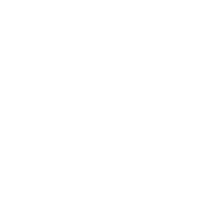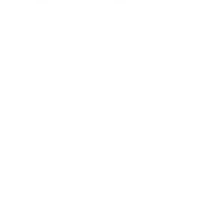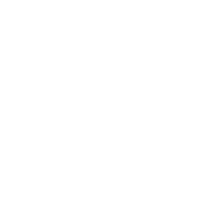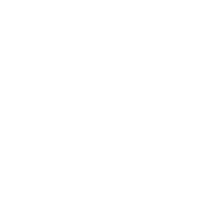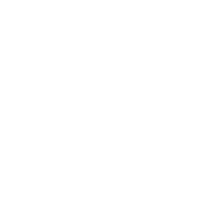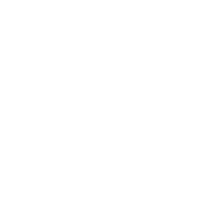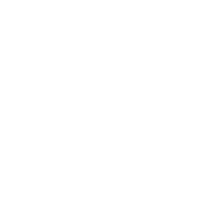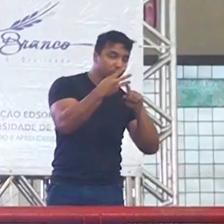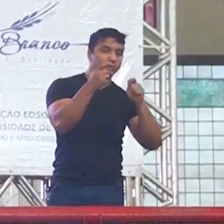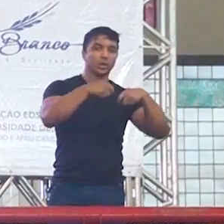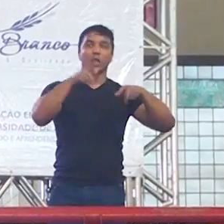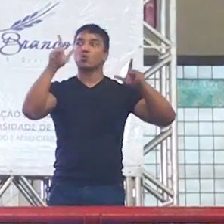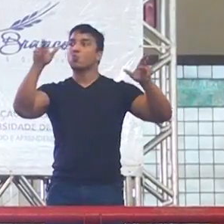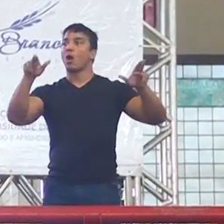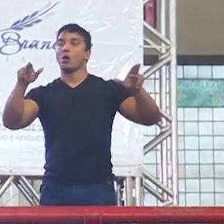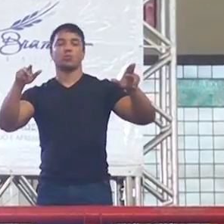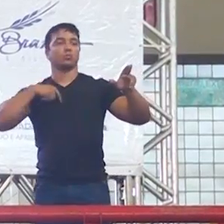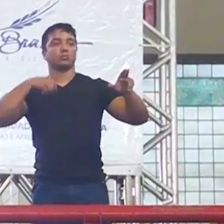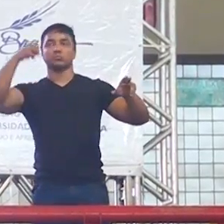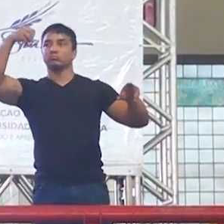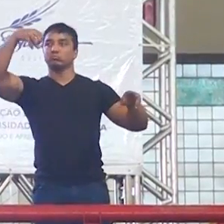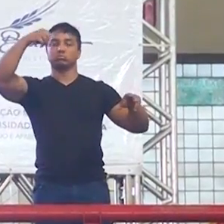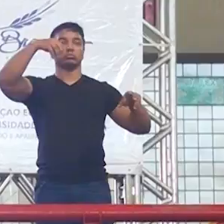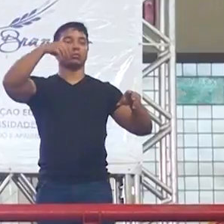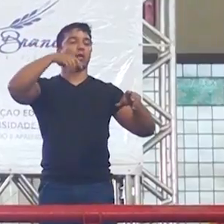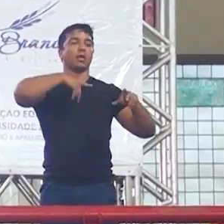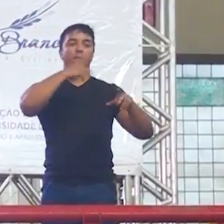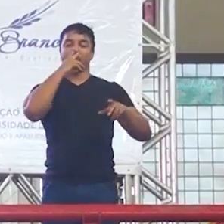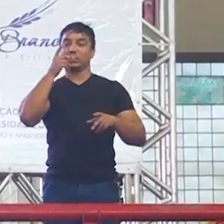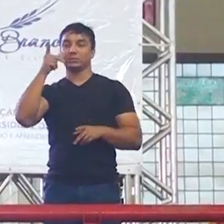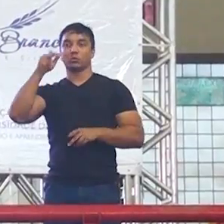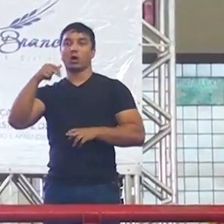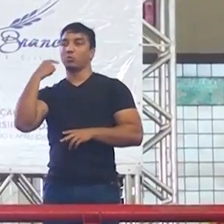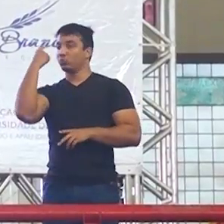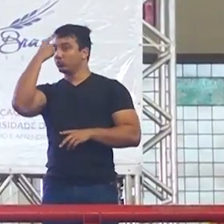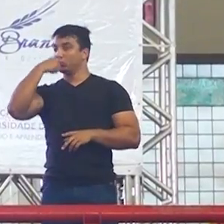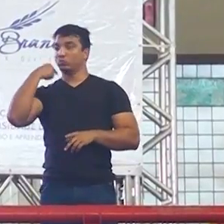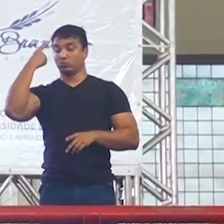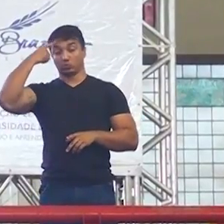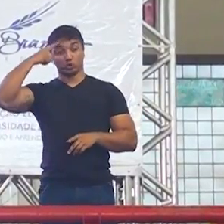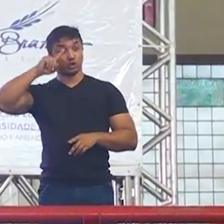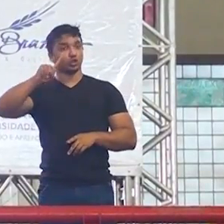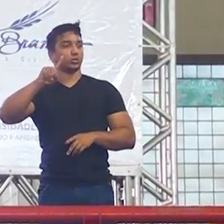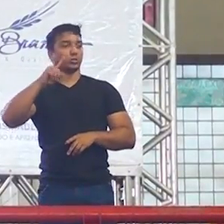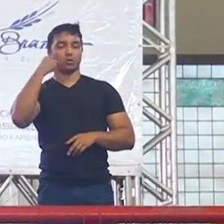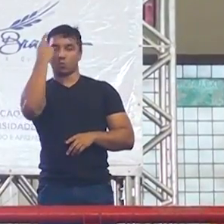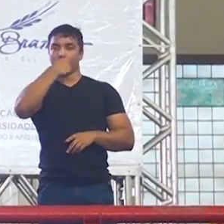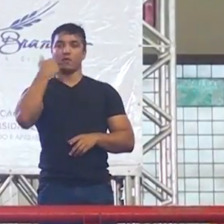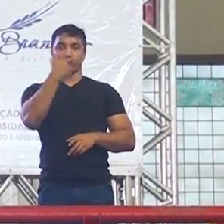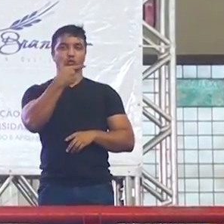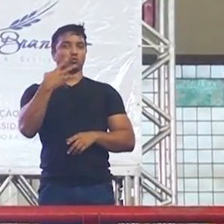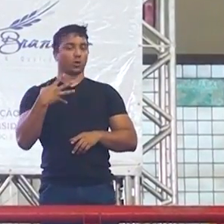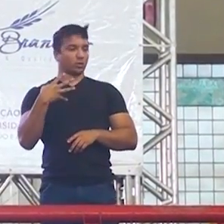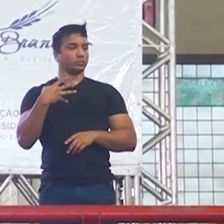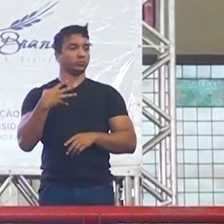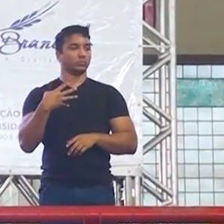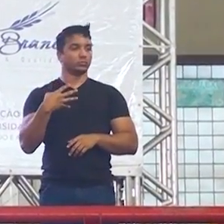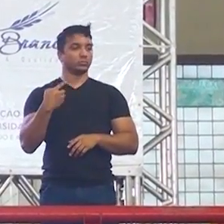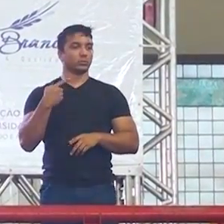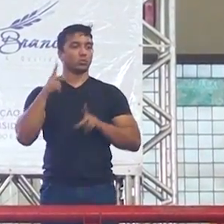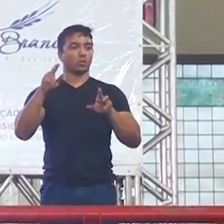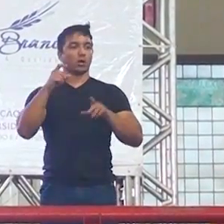horas gaste a mesma energia que esse refrigerador gasta em um dia. Um dia são quantas horas, pessoal? Um